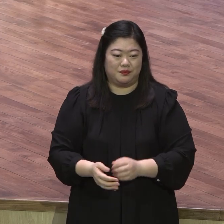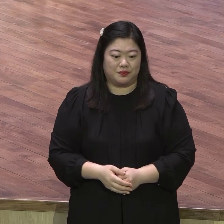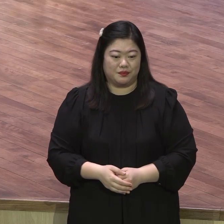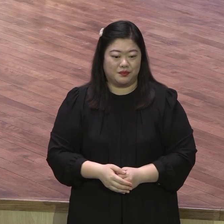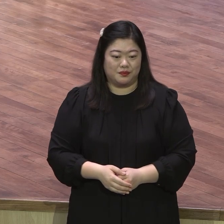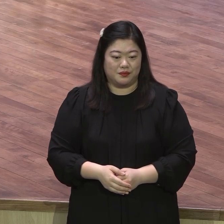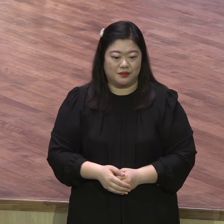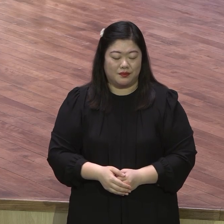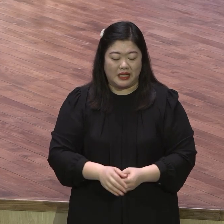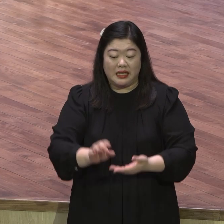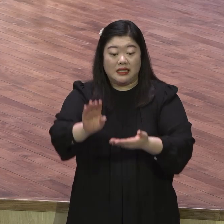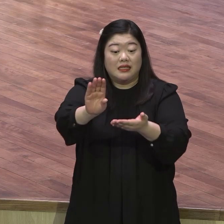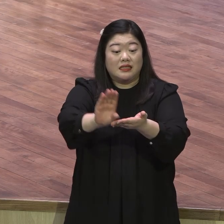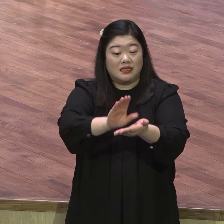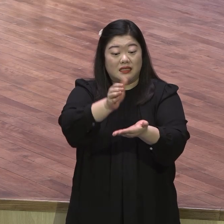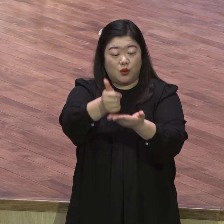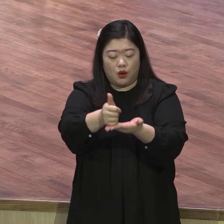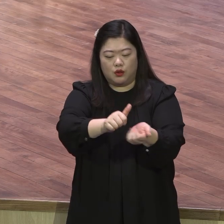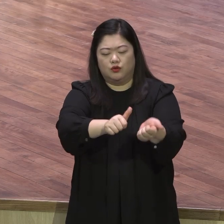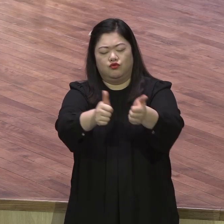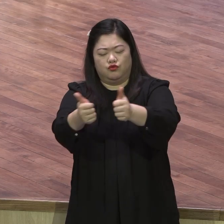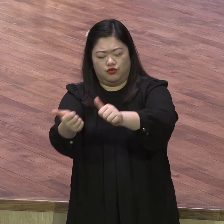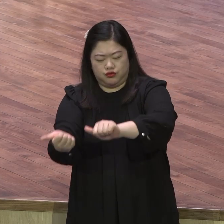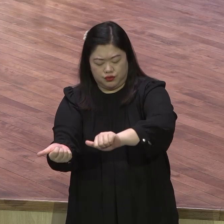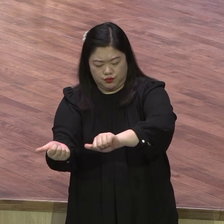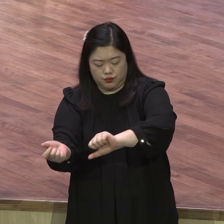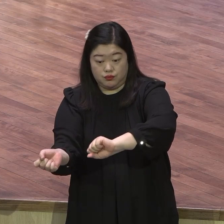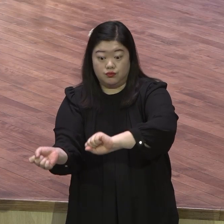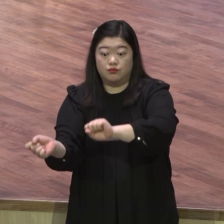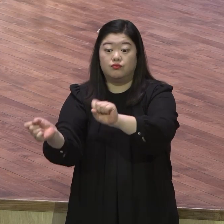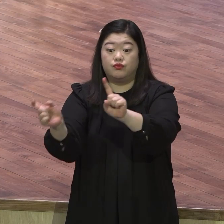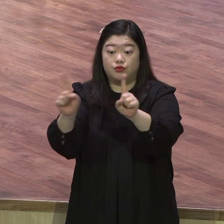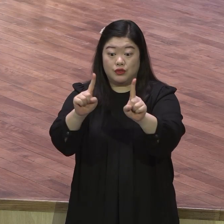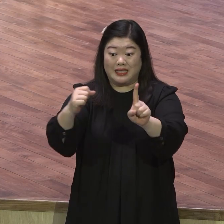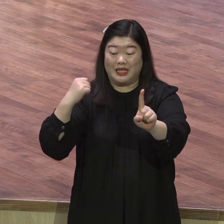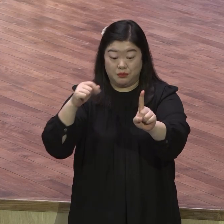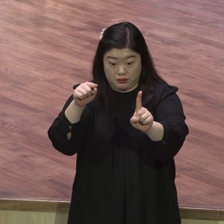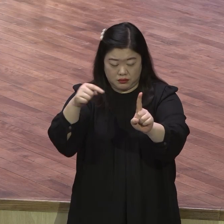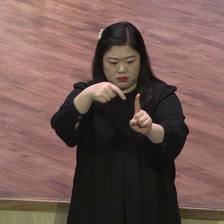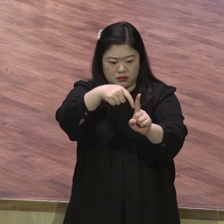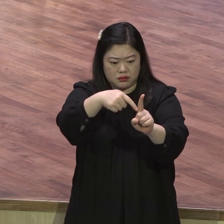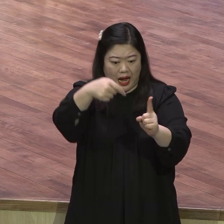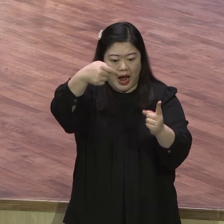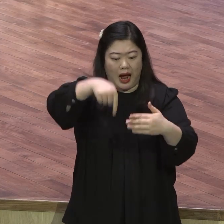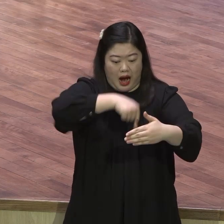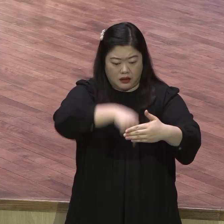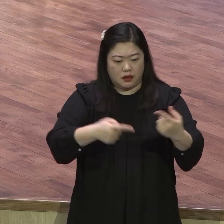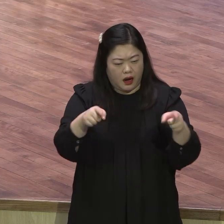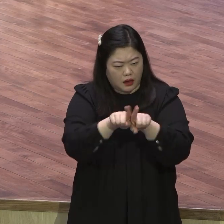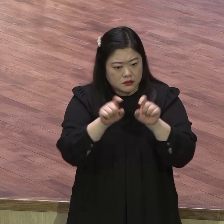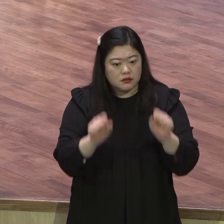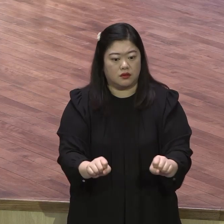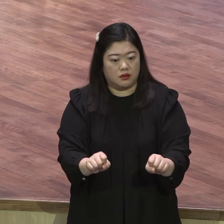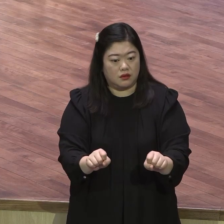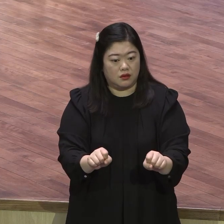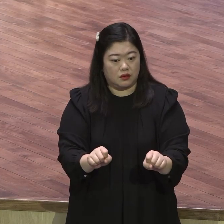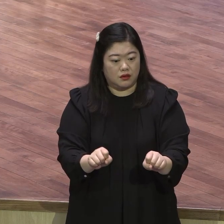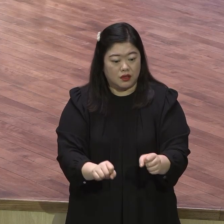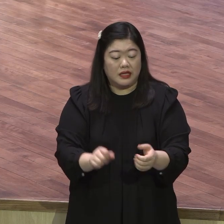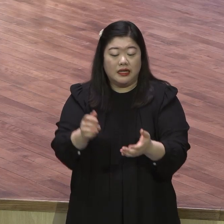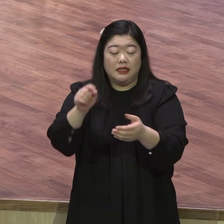죽음에서 일으킨 능력이 또한 그리스도 안에서 늘 활동한다. 그리스도를 죽음에서 일으킨